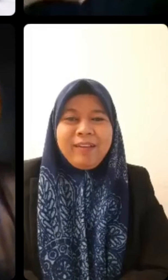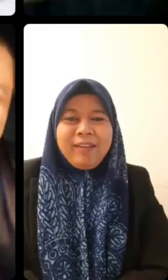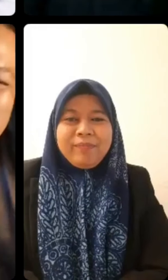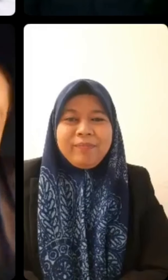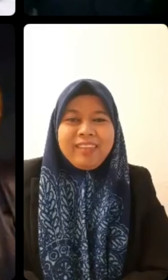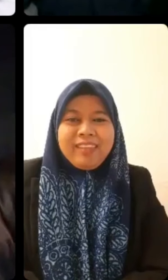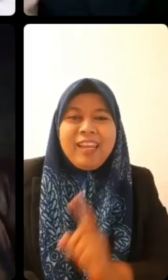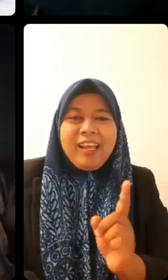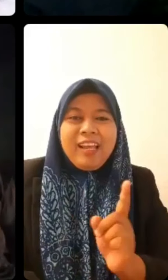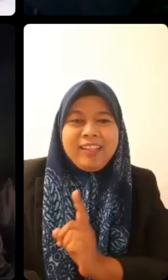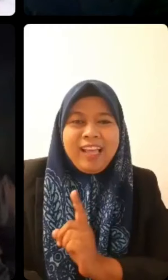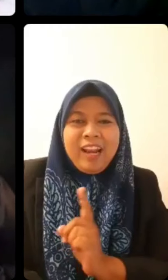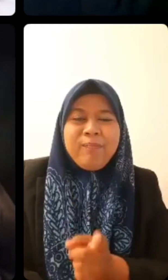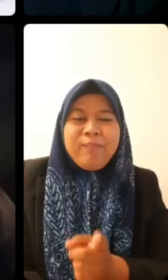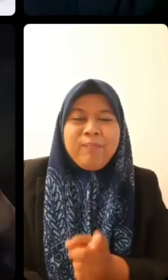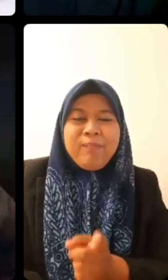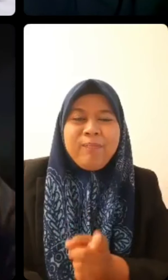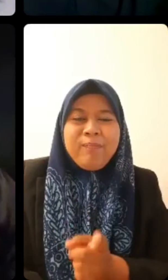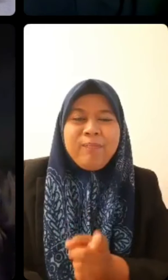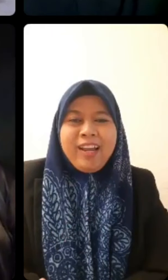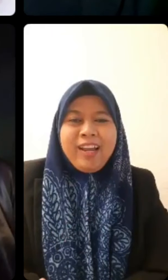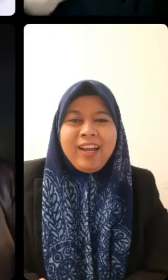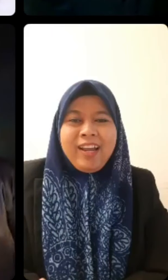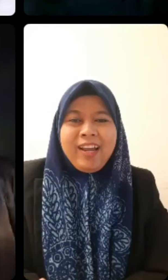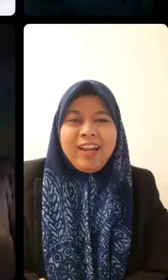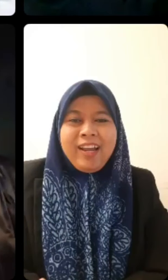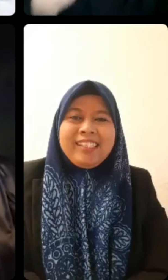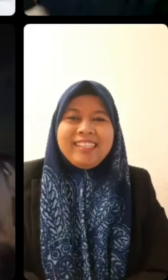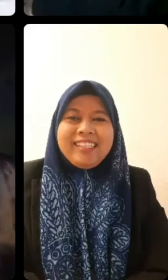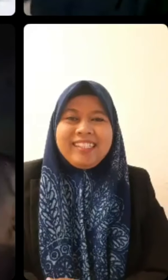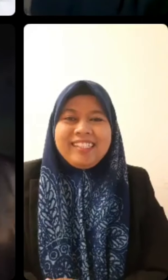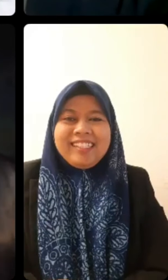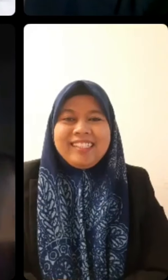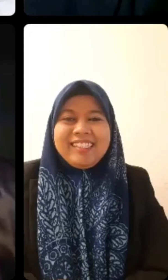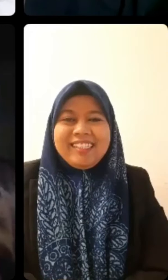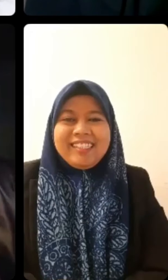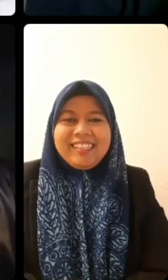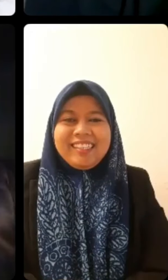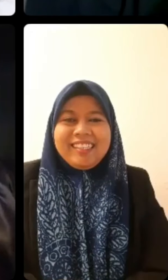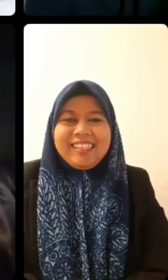Betul-betul. Jangan ingat Tuhan tak nampak apa yang kita buat.